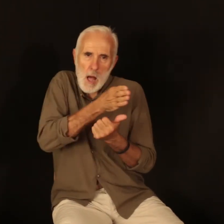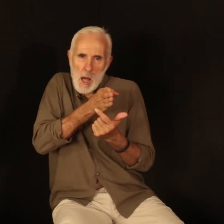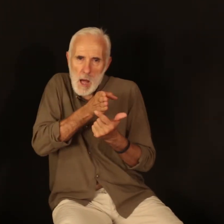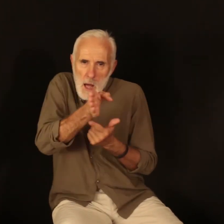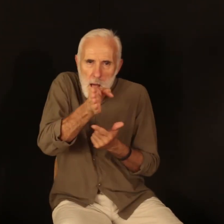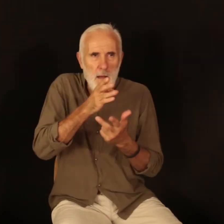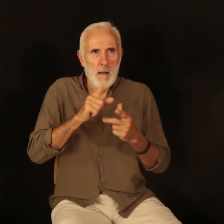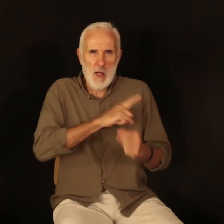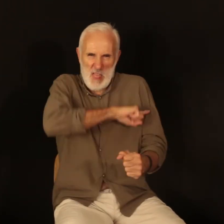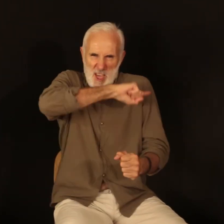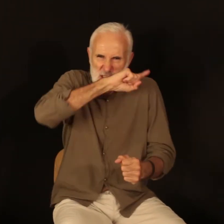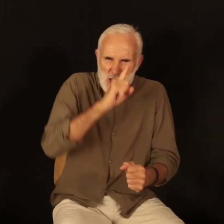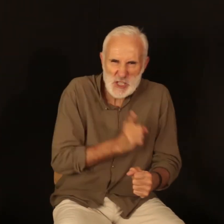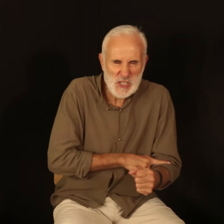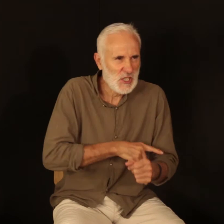de magie,